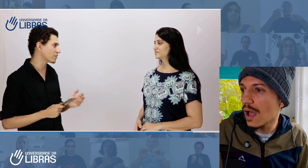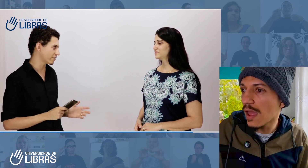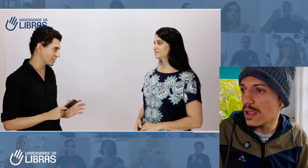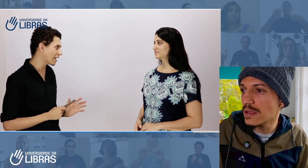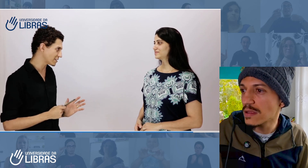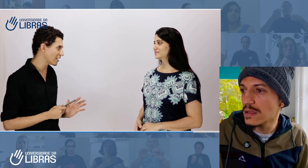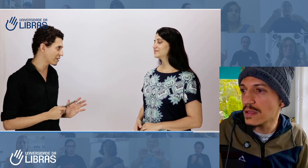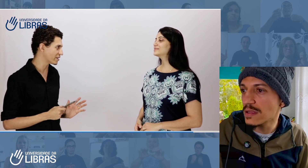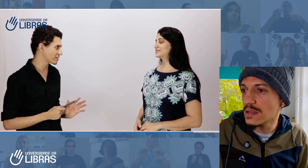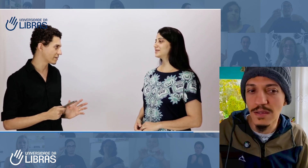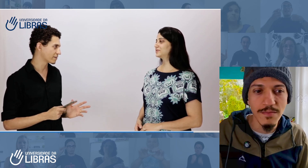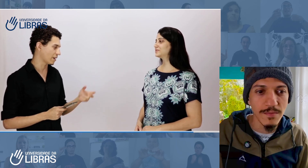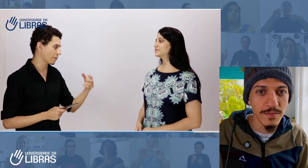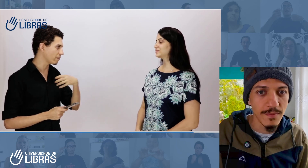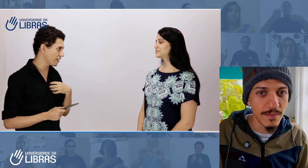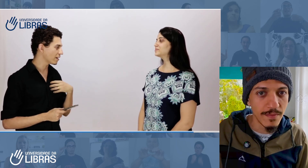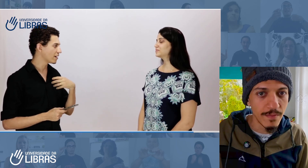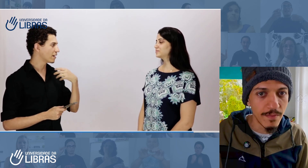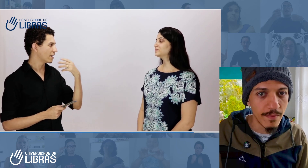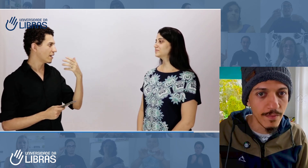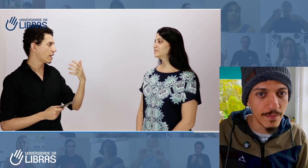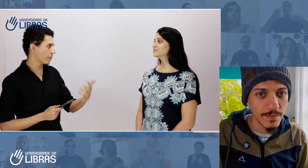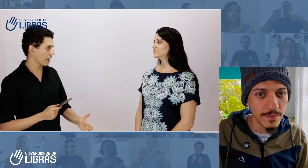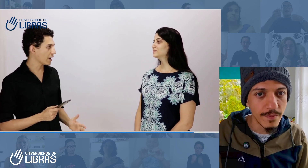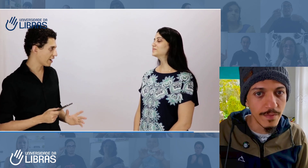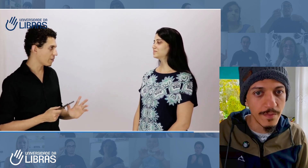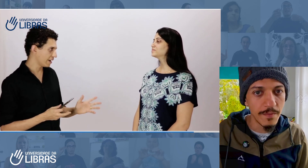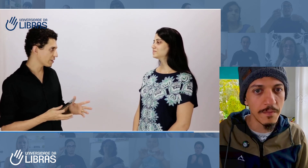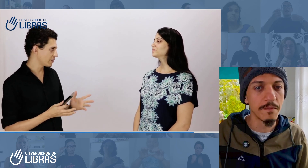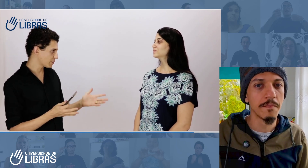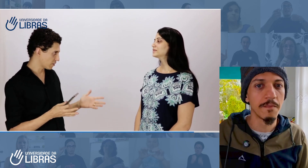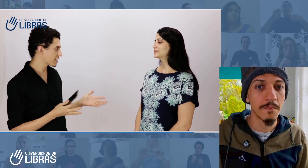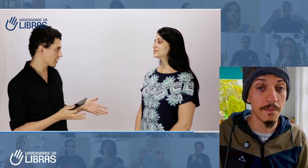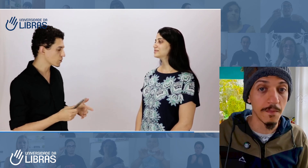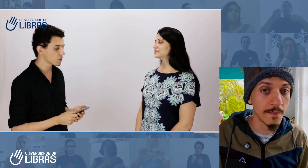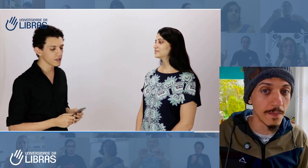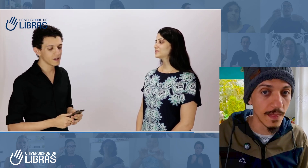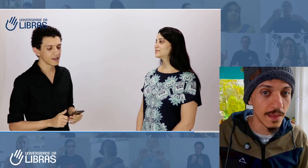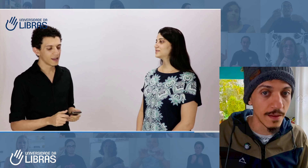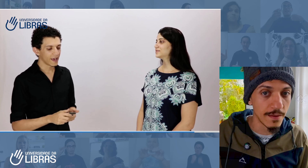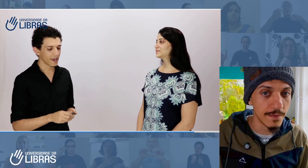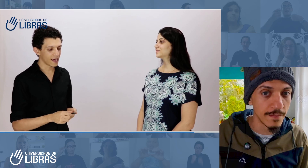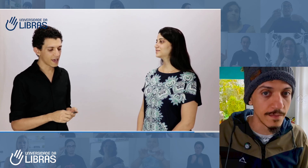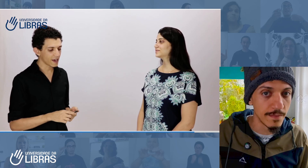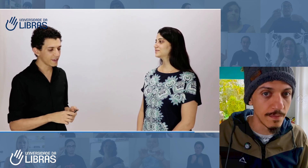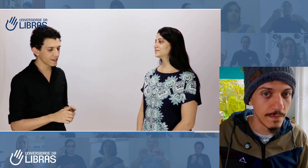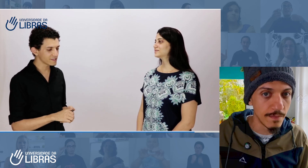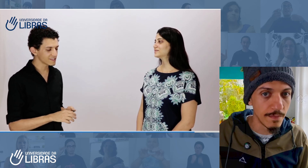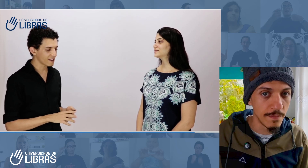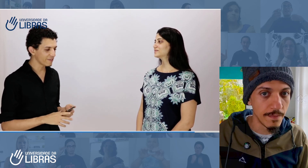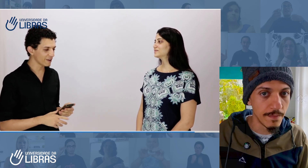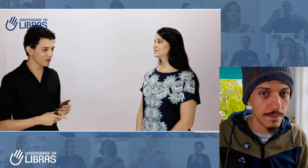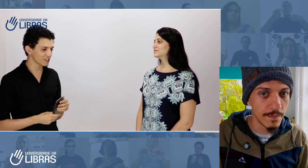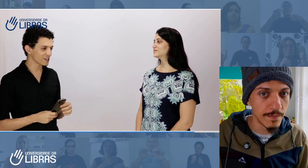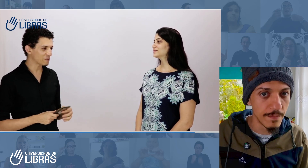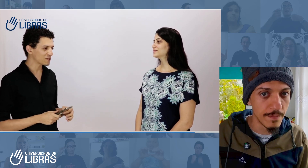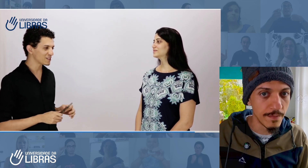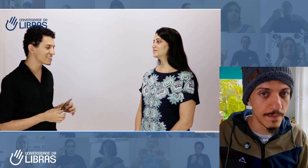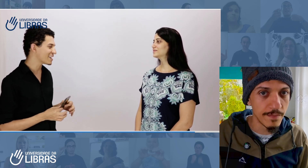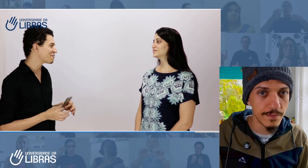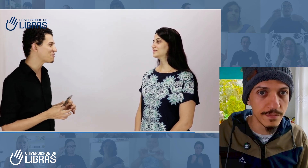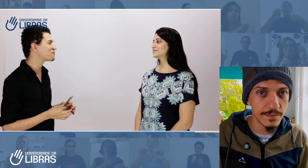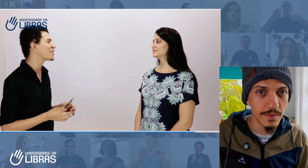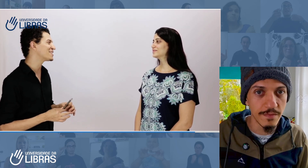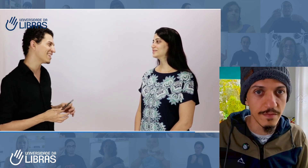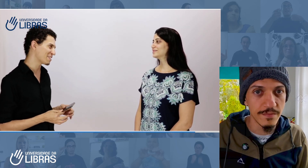com nós da Universidade da Libras, para mim, para Raquel Barreto, minha esposa que é surda, e esse desafio a gente chamou